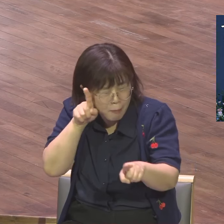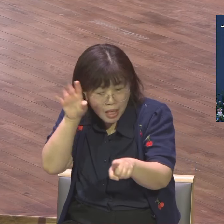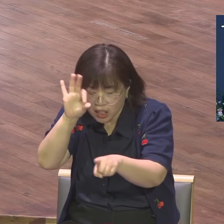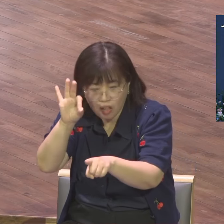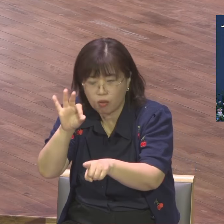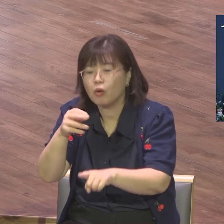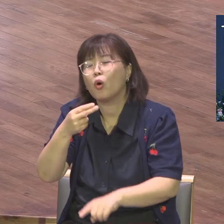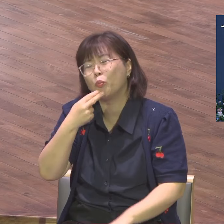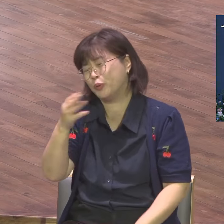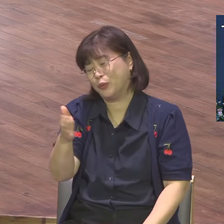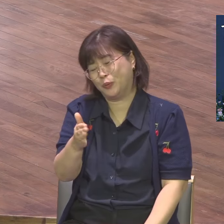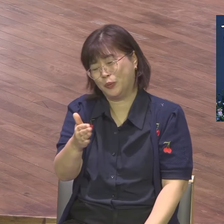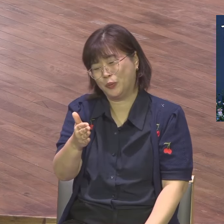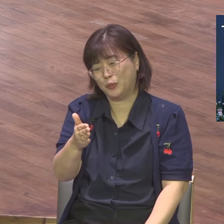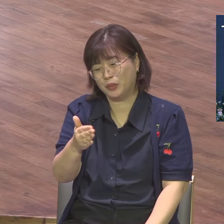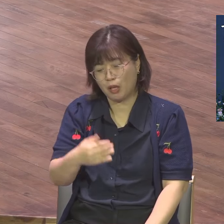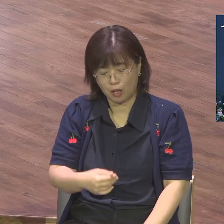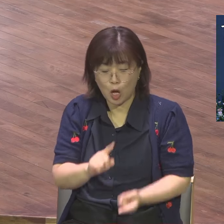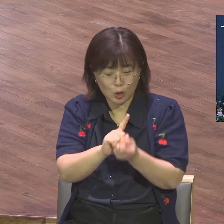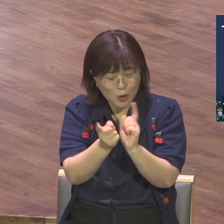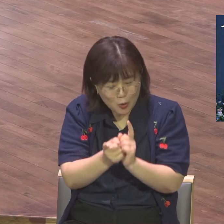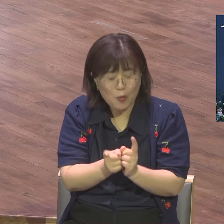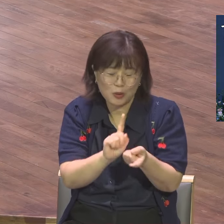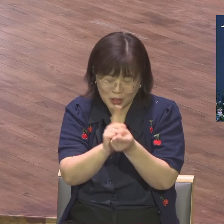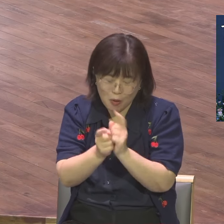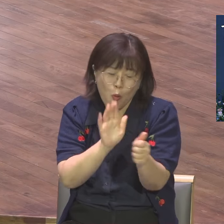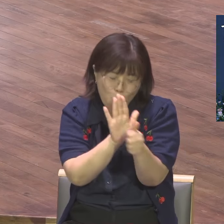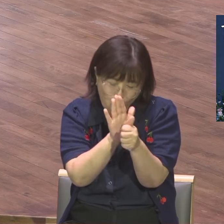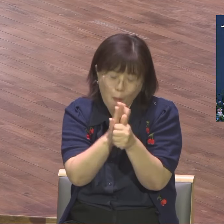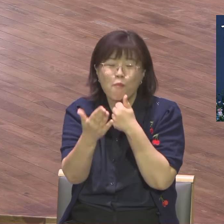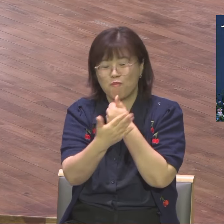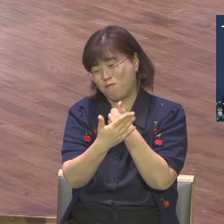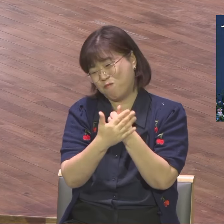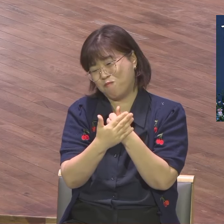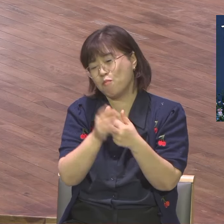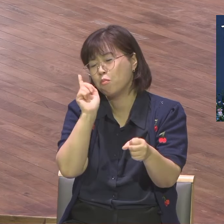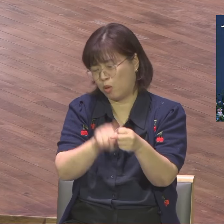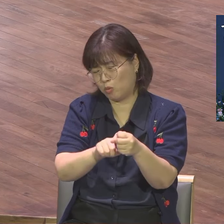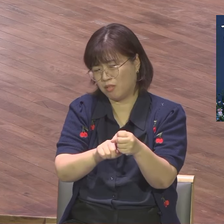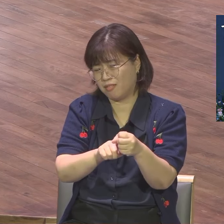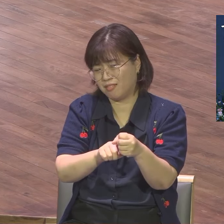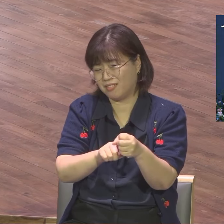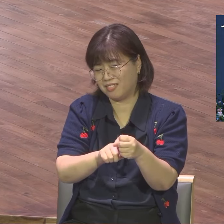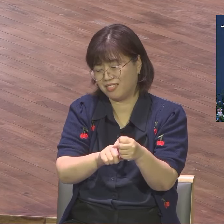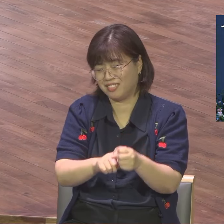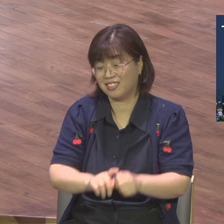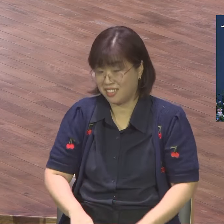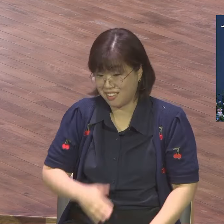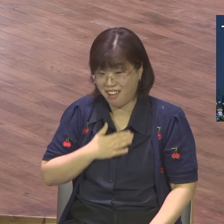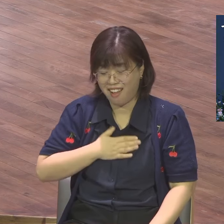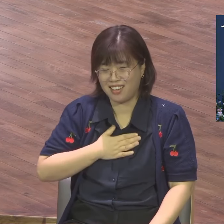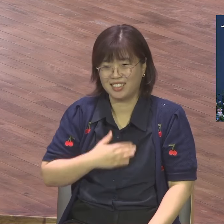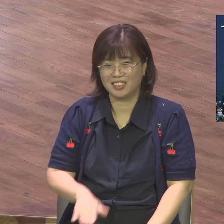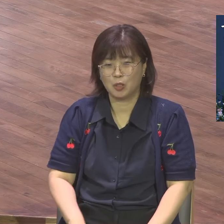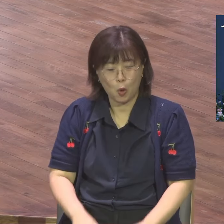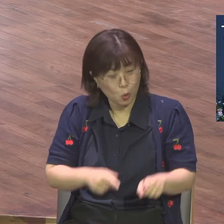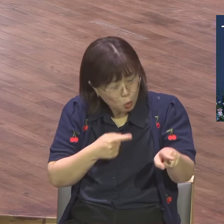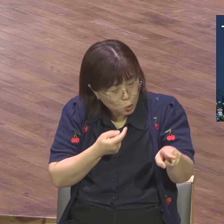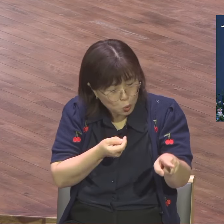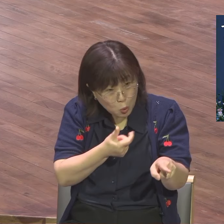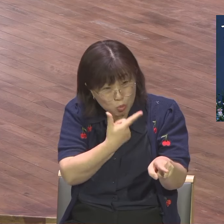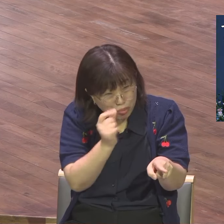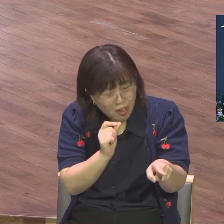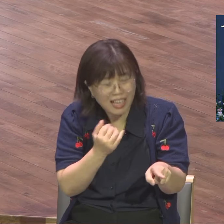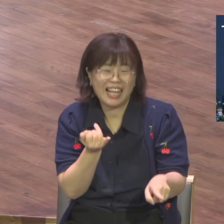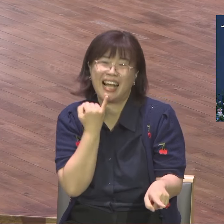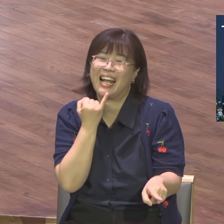어? 아무것도 없고 거의 여러분 어른들은 그래 다 결혼했다고요. 어? 저는